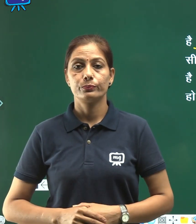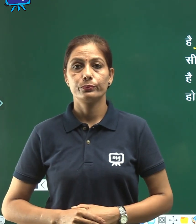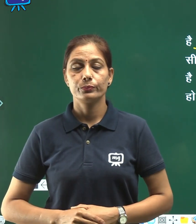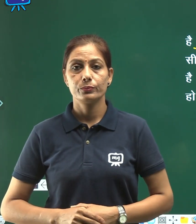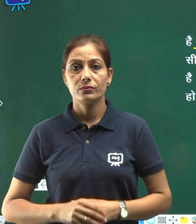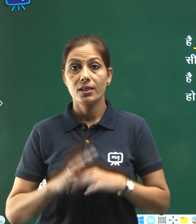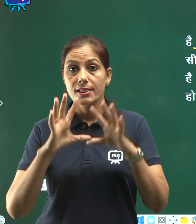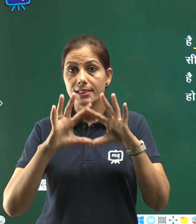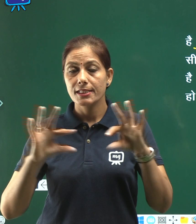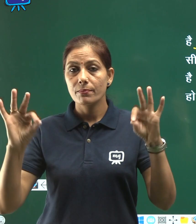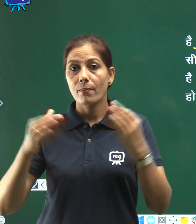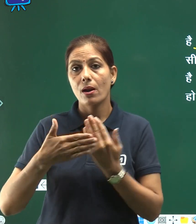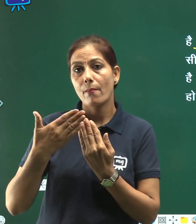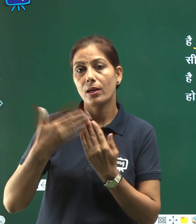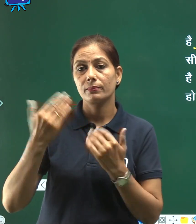सीधी बात भी